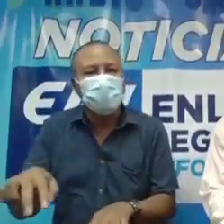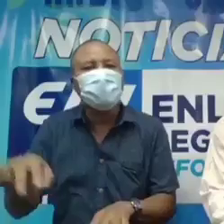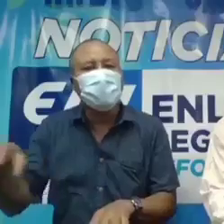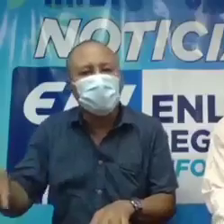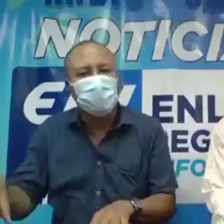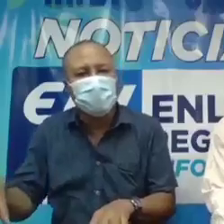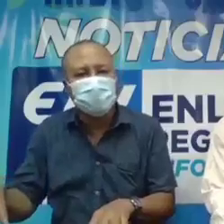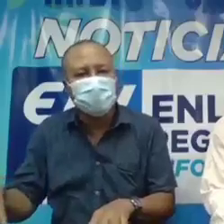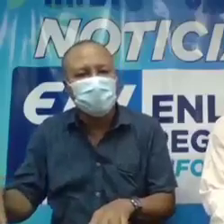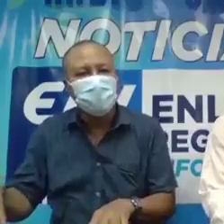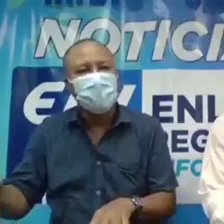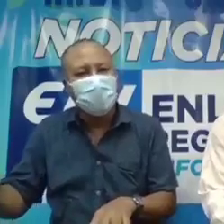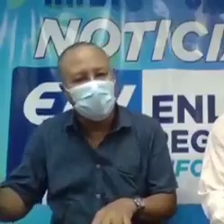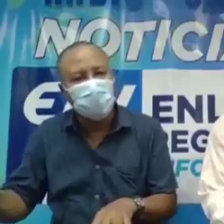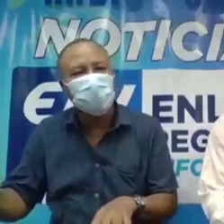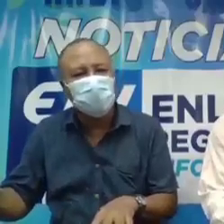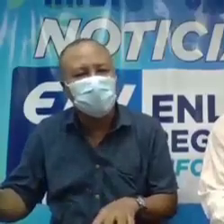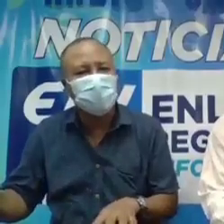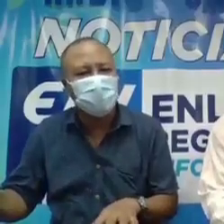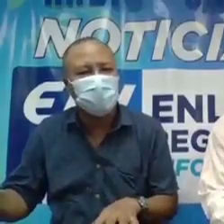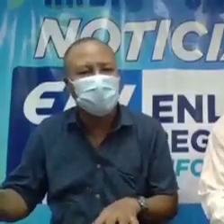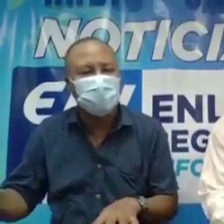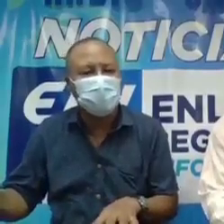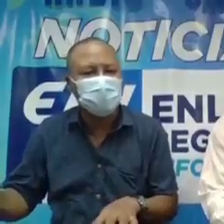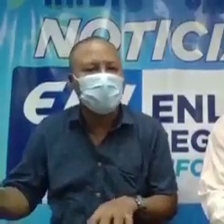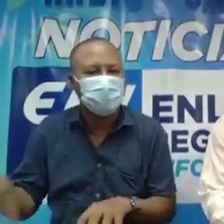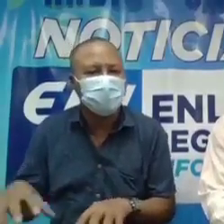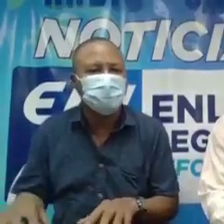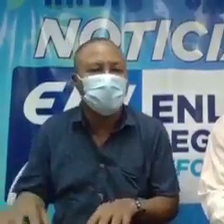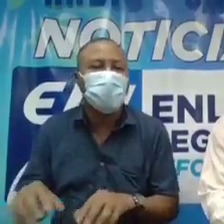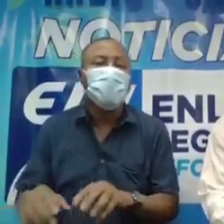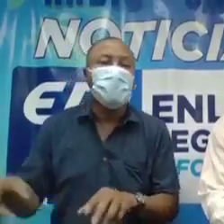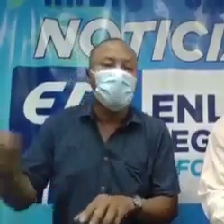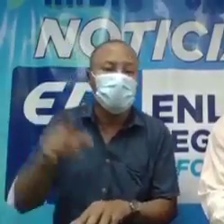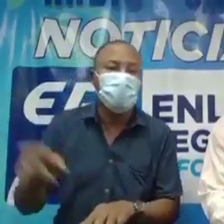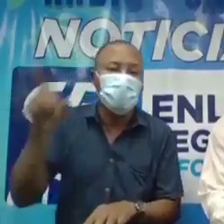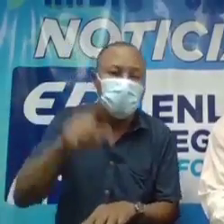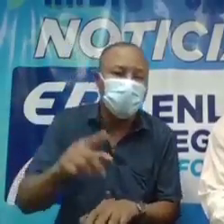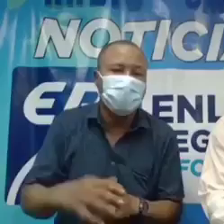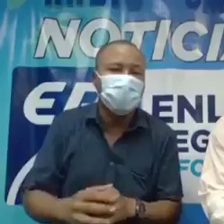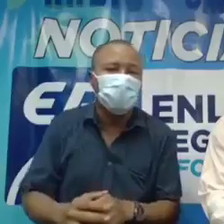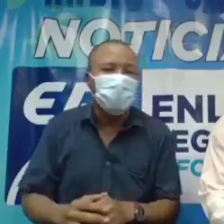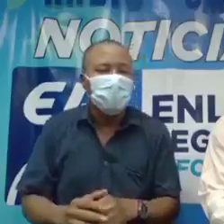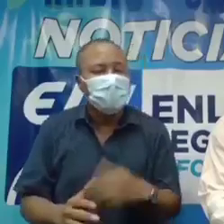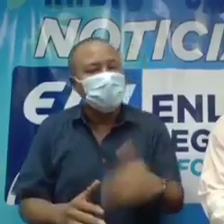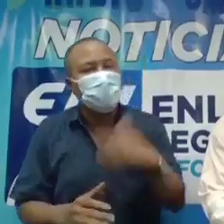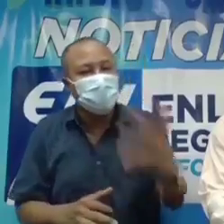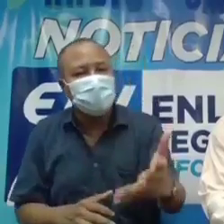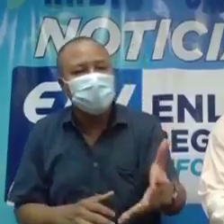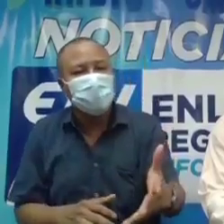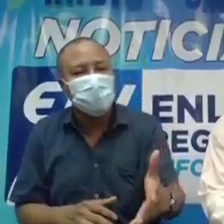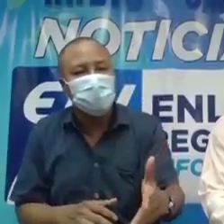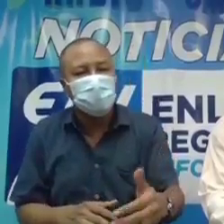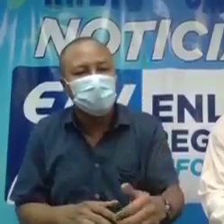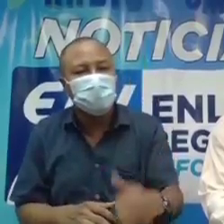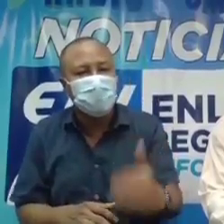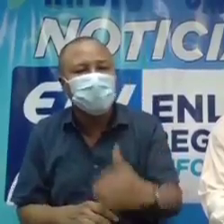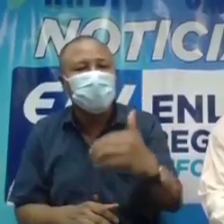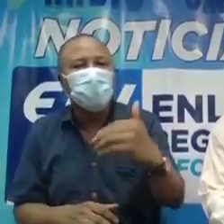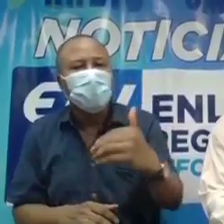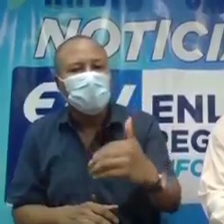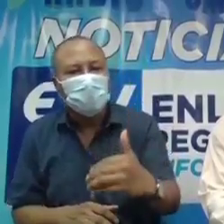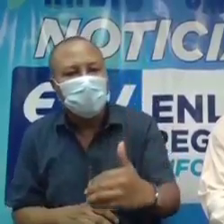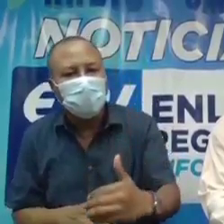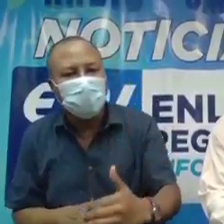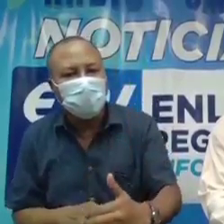puede interponerse al otro órgano de la institución o de un órgano de un